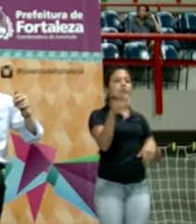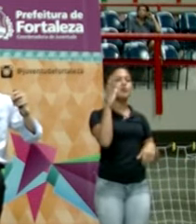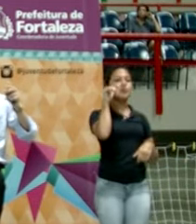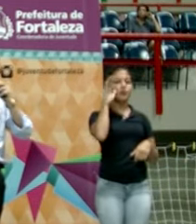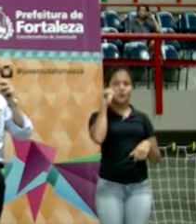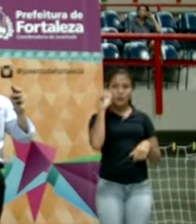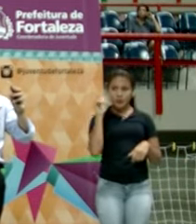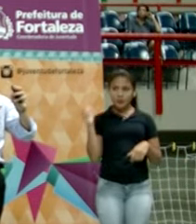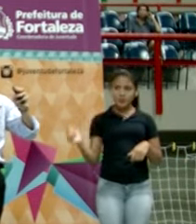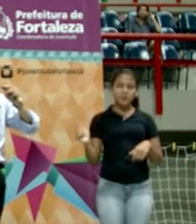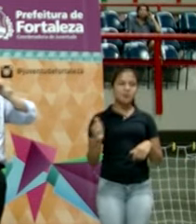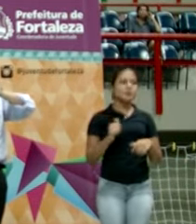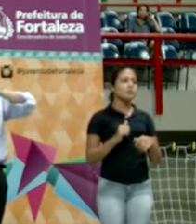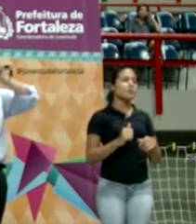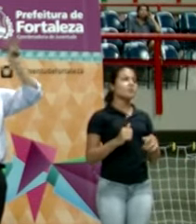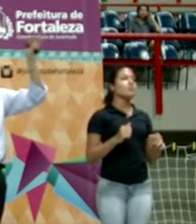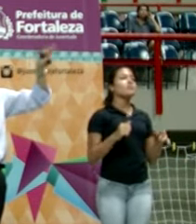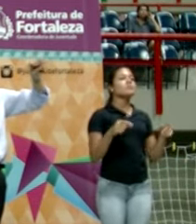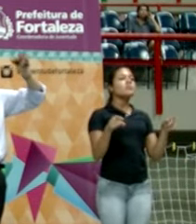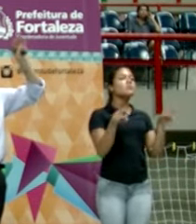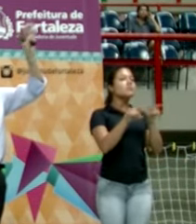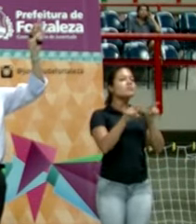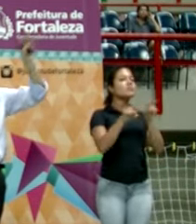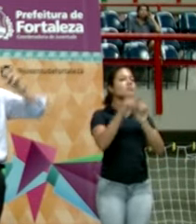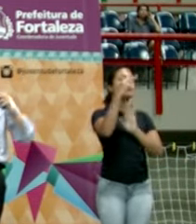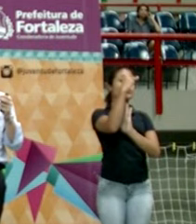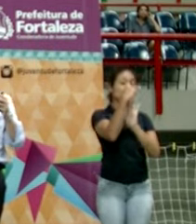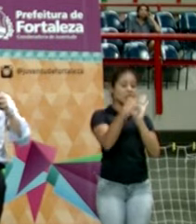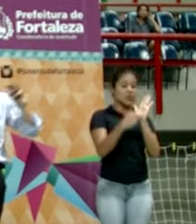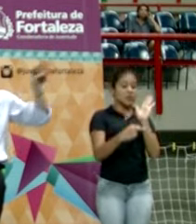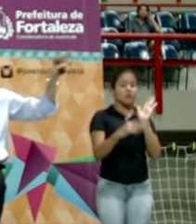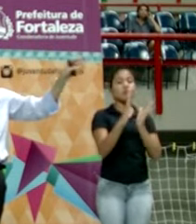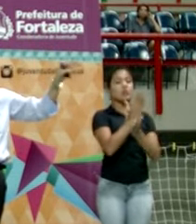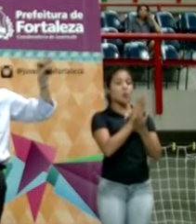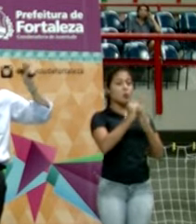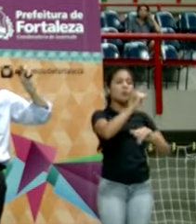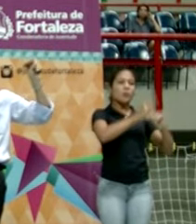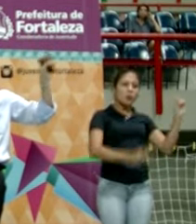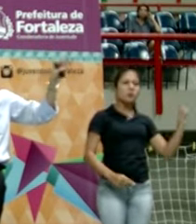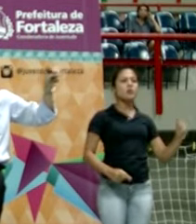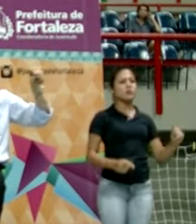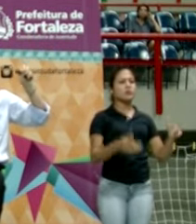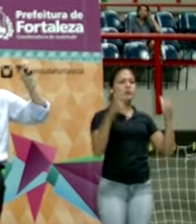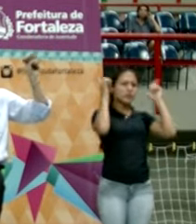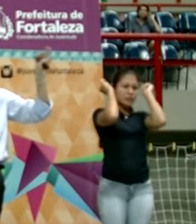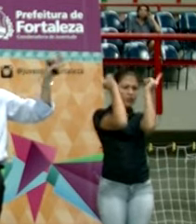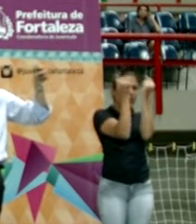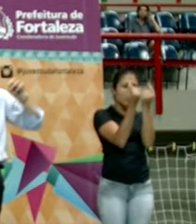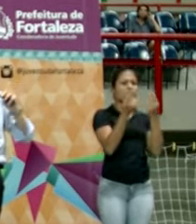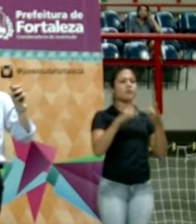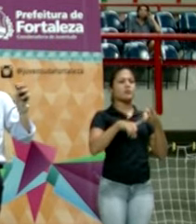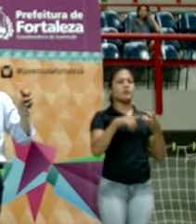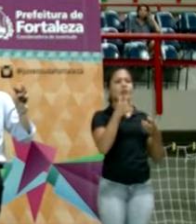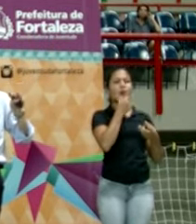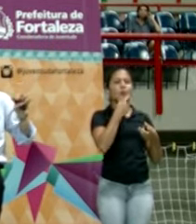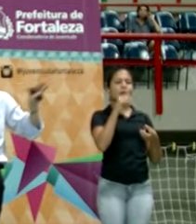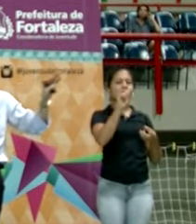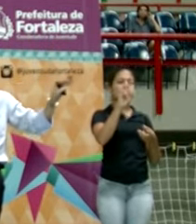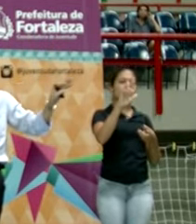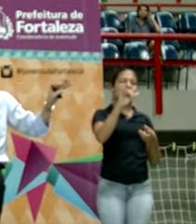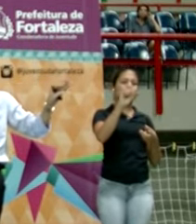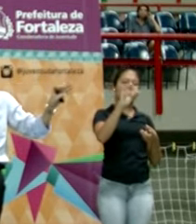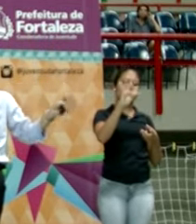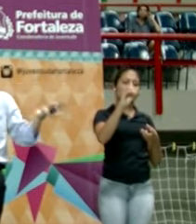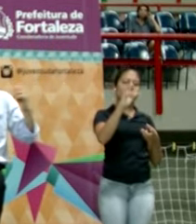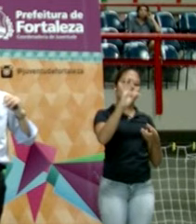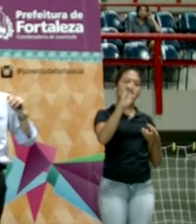à leitura, né, de livros proibidos. Livros gregos, de Aristóteles, de Platão. Quem tinha acesso